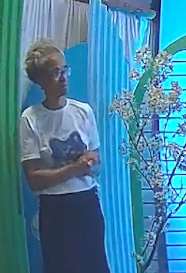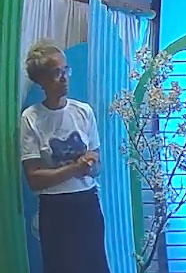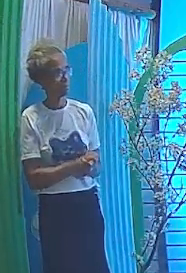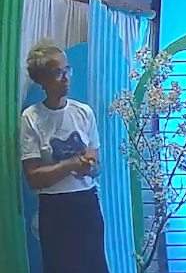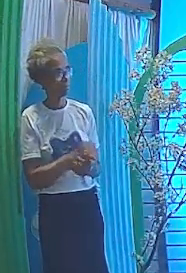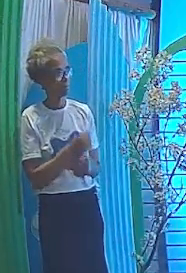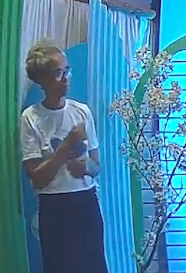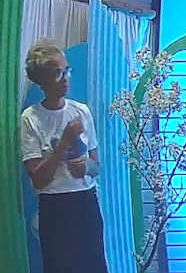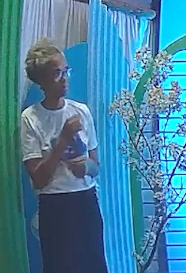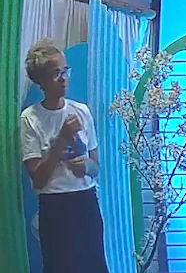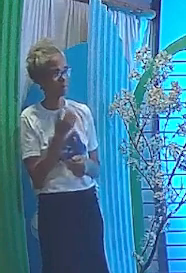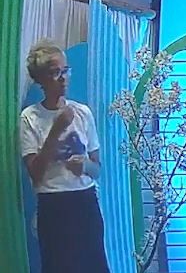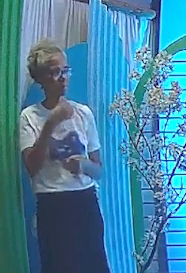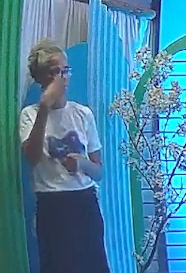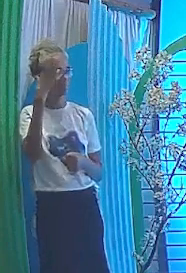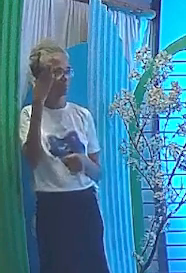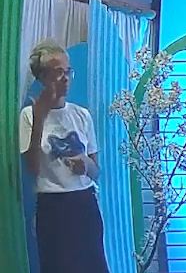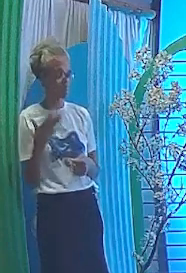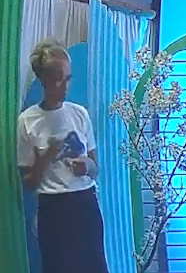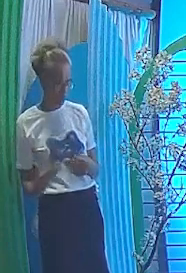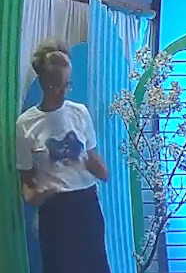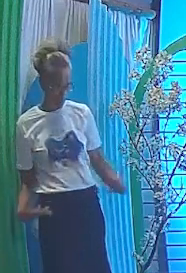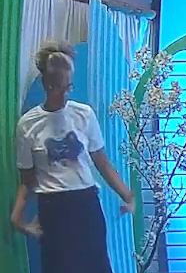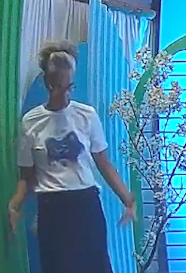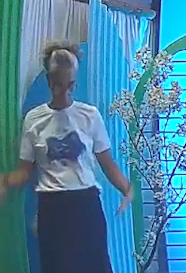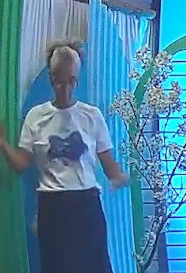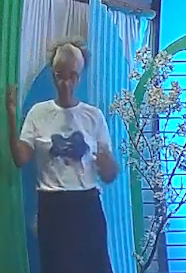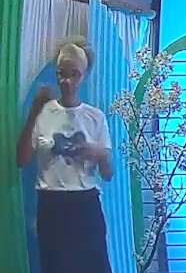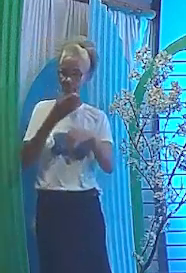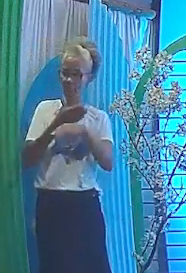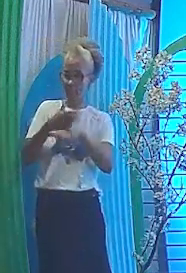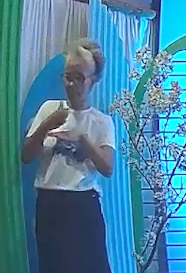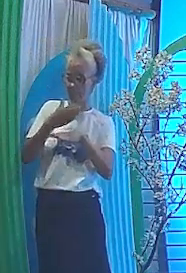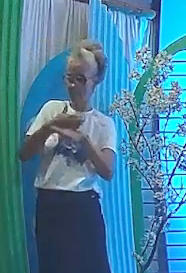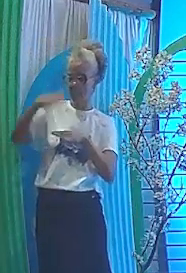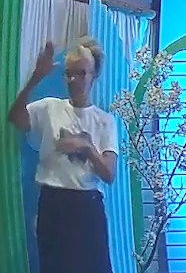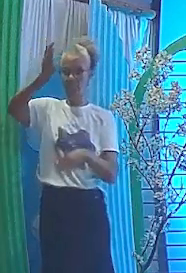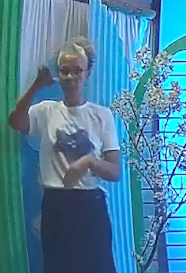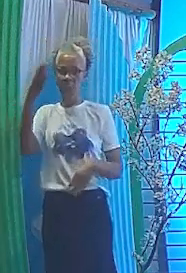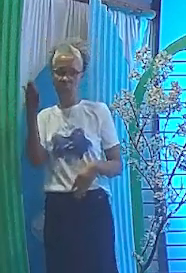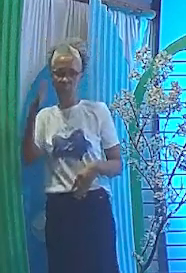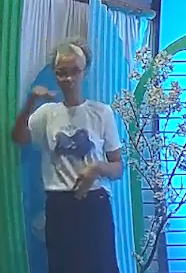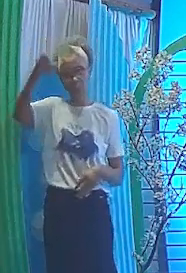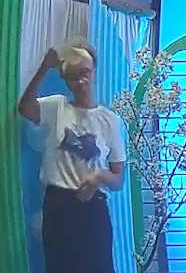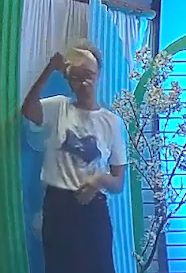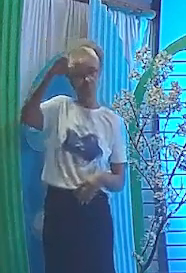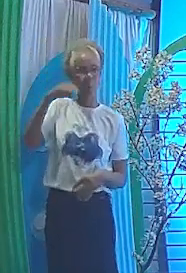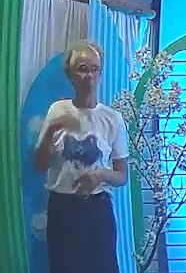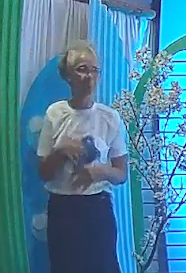vou começar fazendo minha audiodescrição. Bom, eu sou uma mulher branca, de estatura mediana.